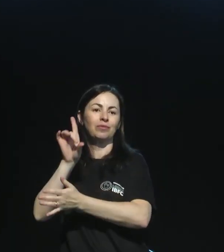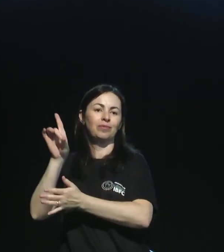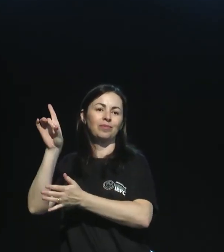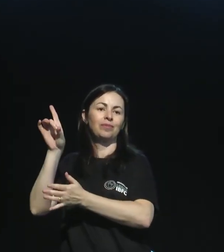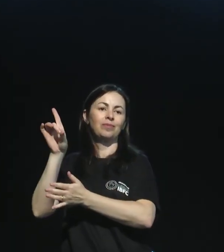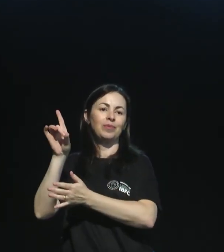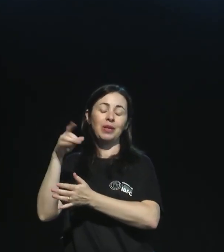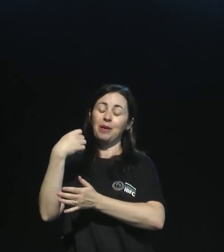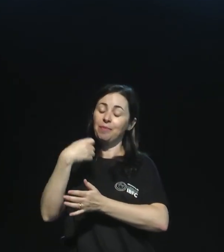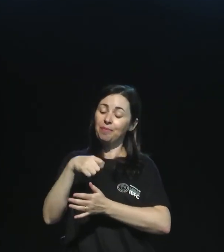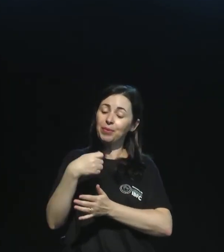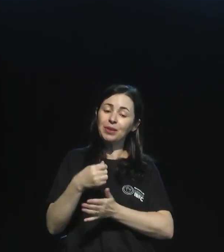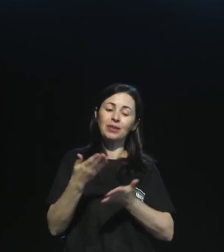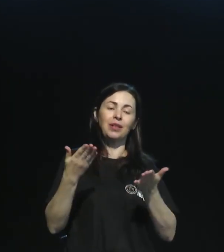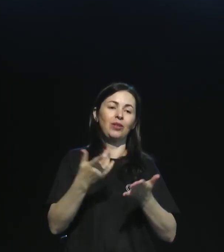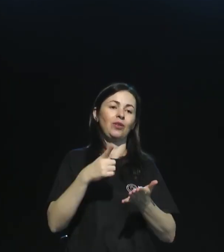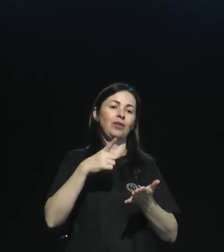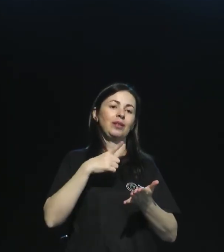você precisa se arrepender.